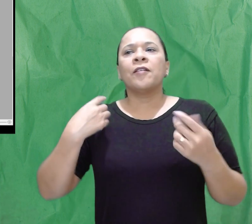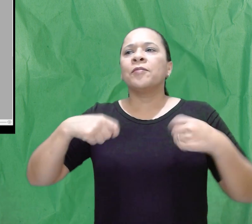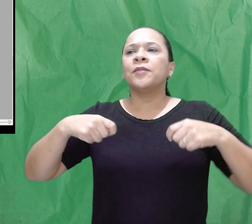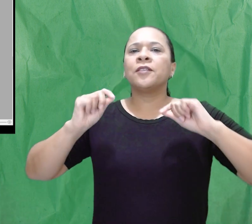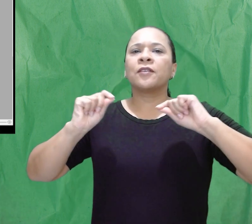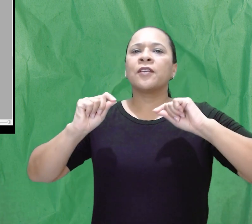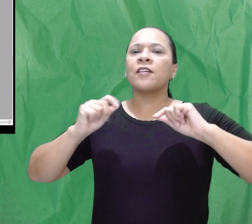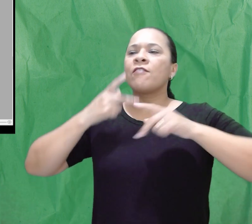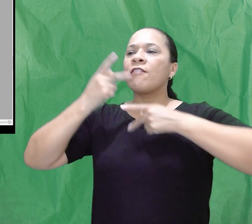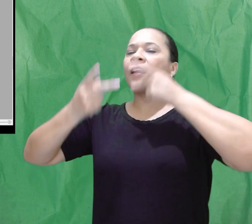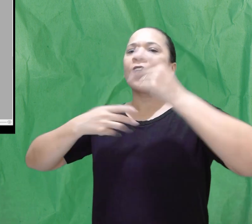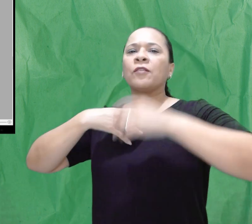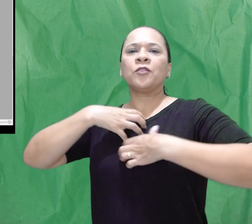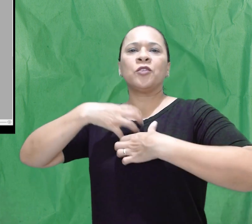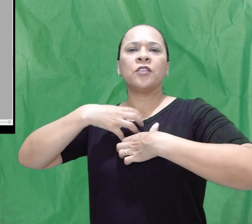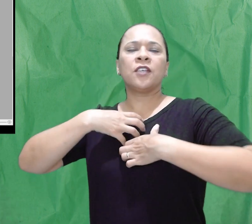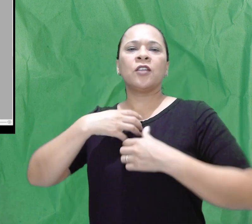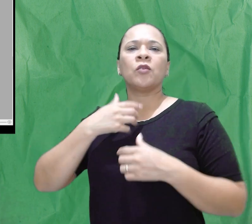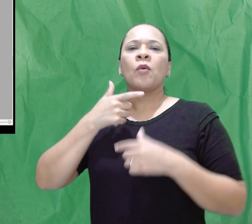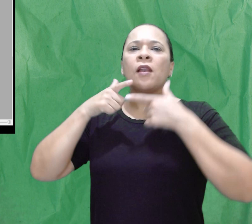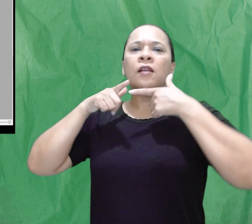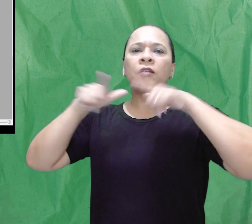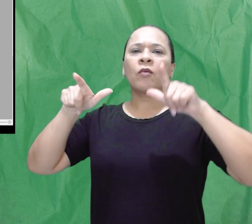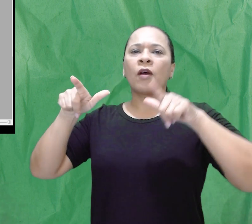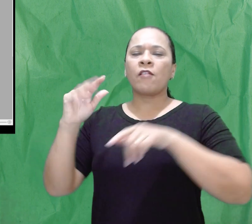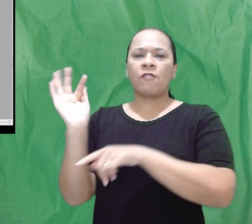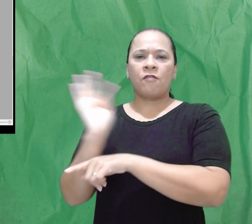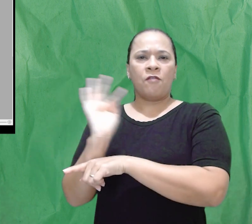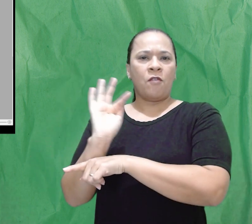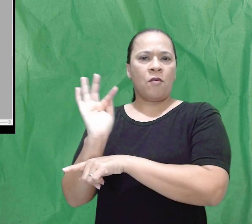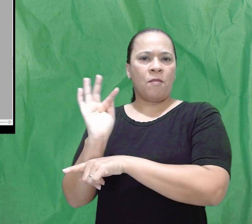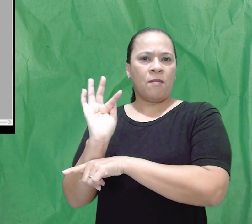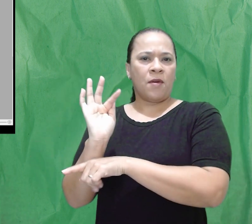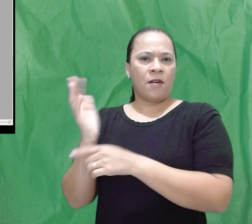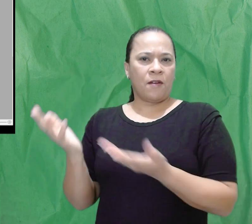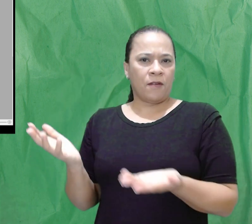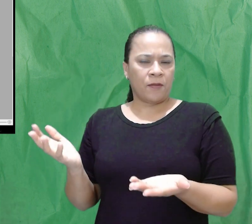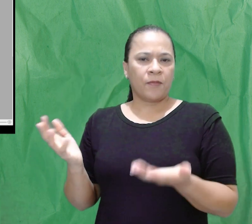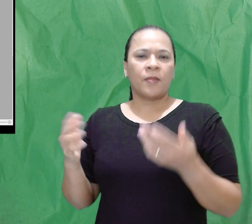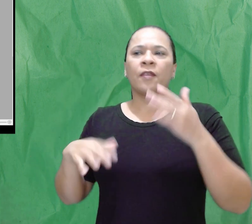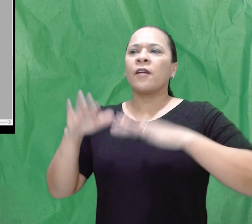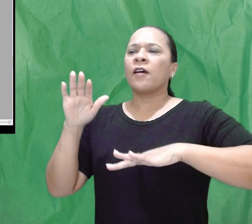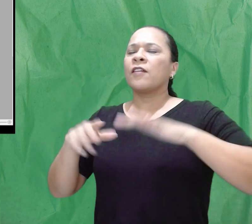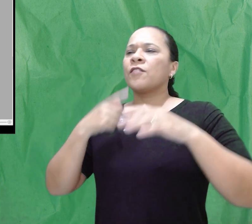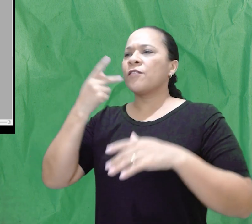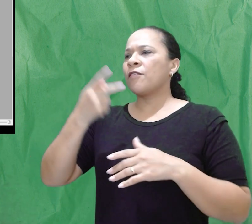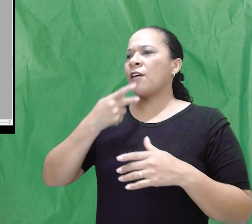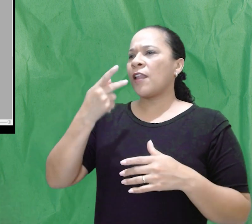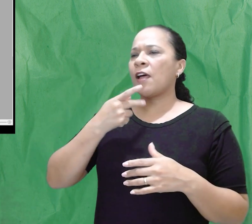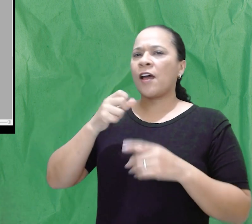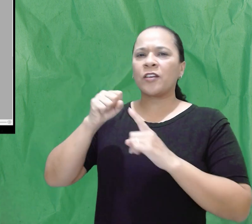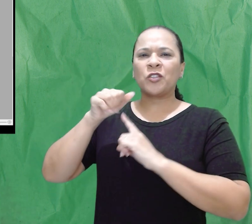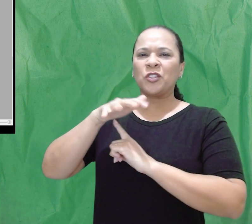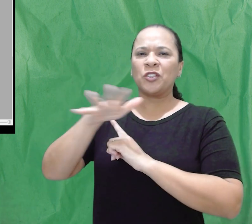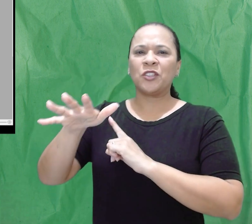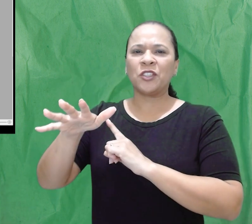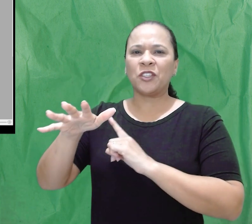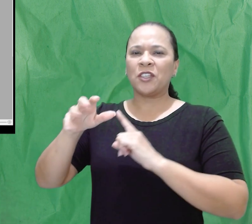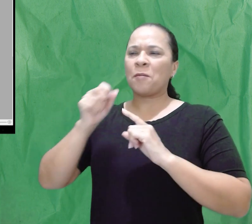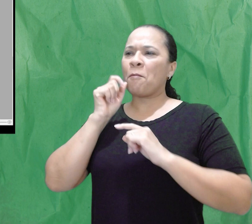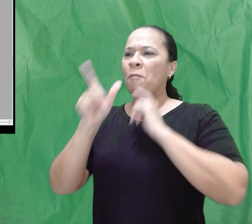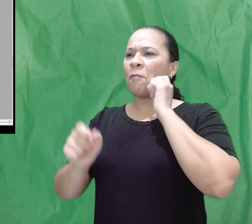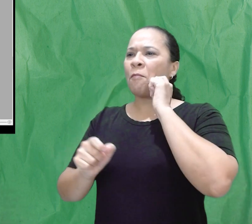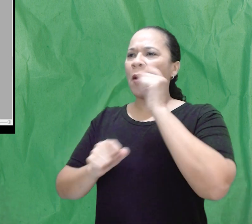priorizar uma linguagem formal. Então, a gente vai evitar usar gírias em excesso, né? Vai evitar palavras vulgares, como eu já comentei